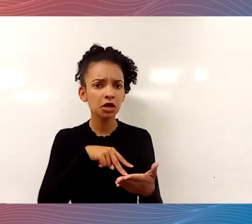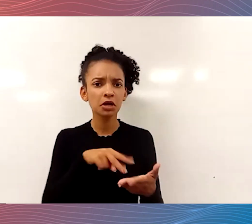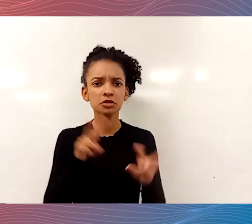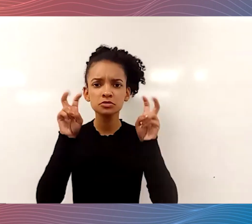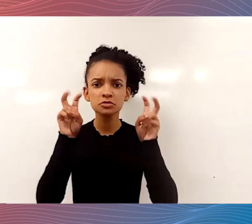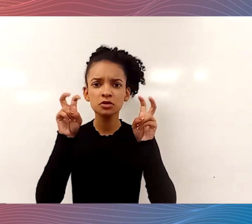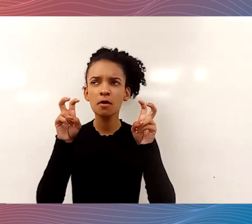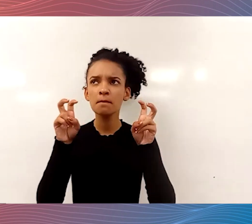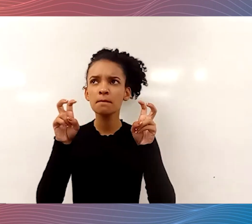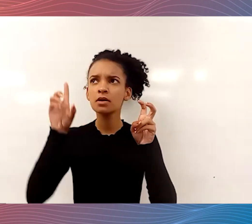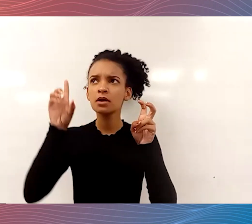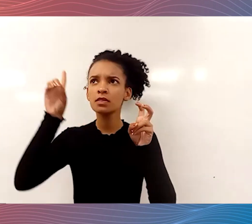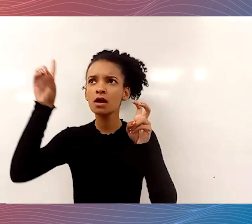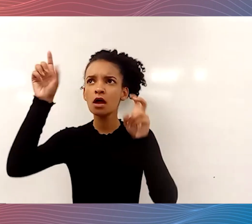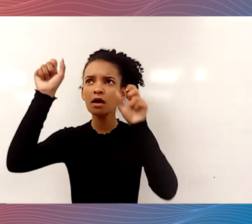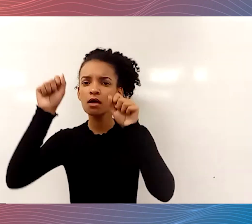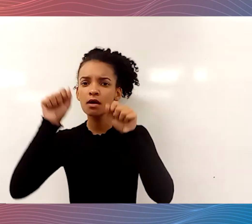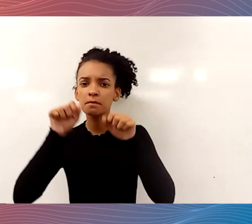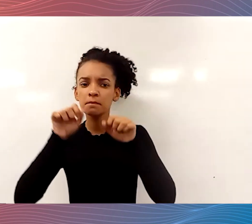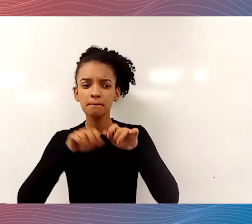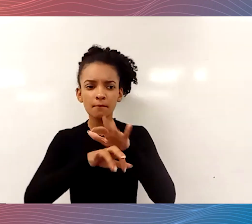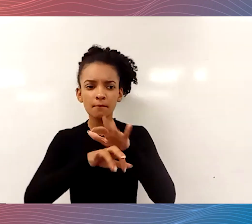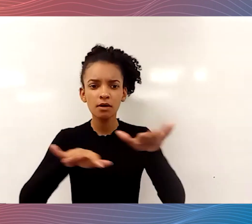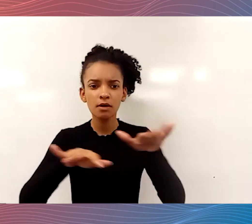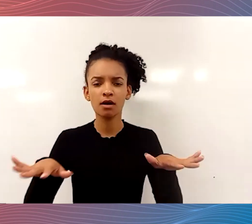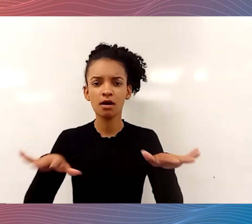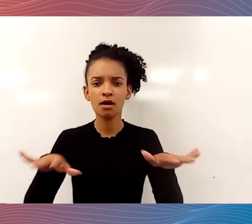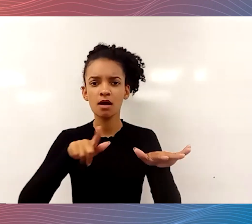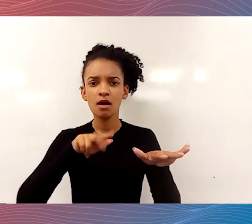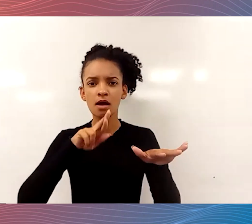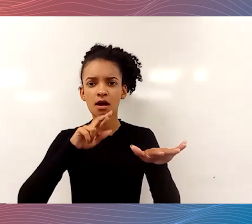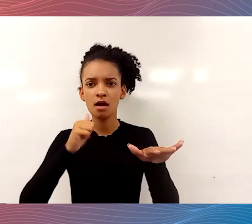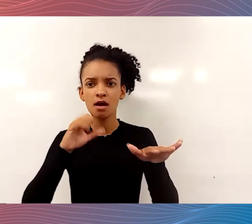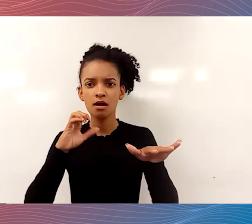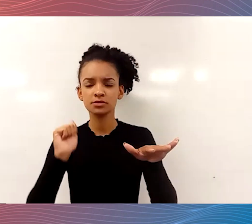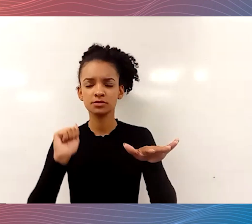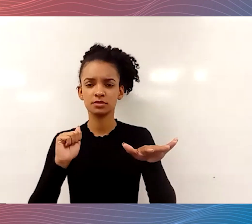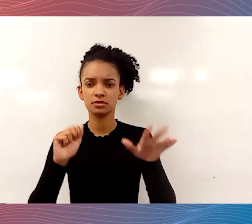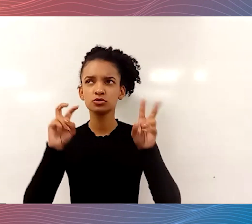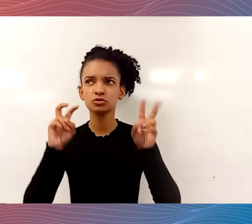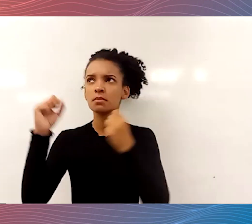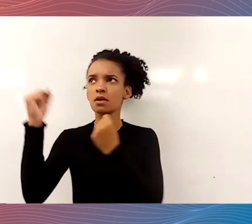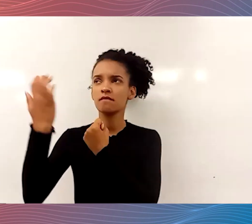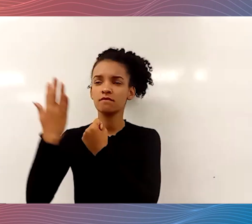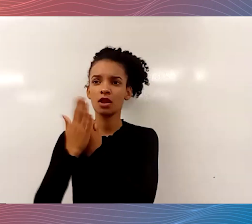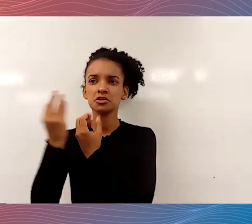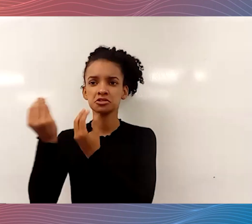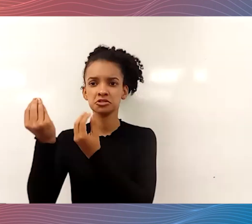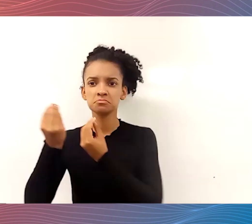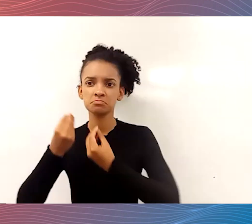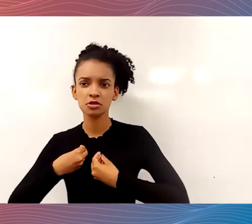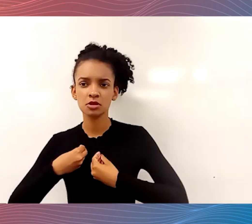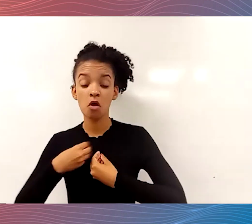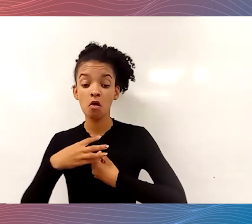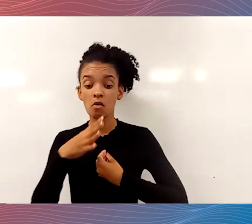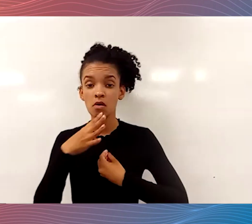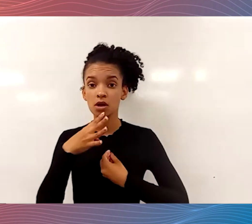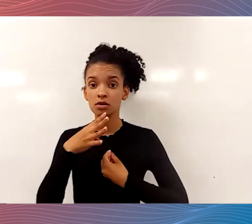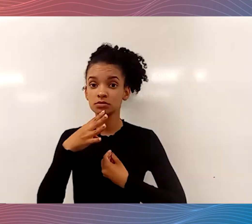vós outros, pois segundo uma revelação me foi dado conhecer o mistério, conforme escrevi há